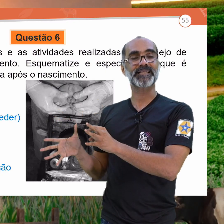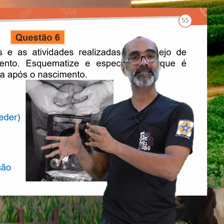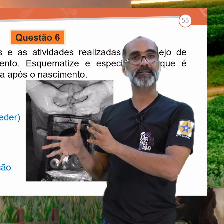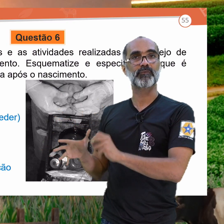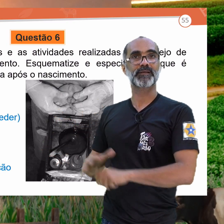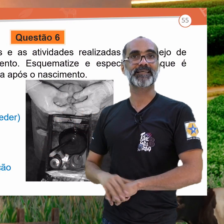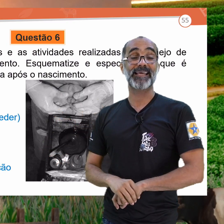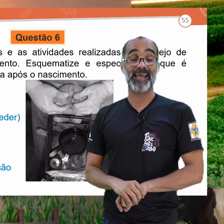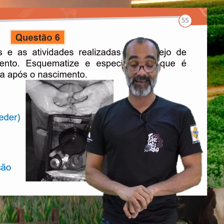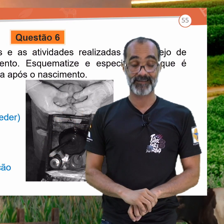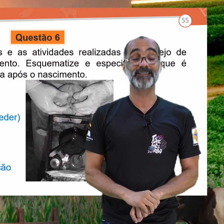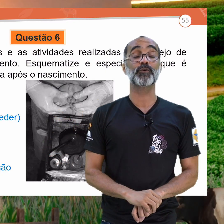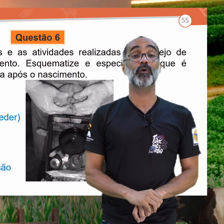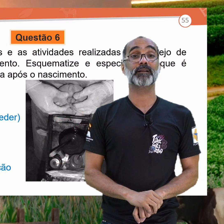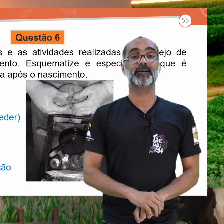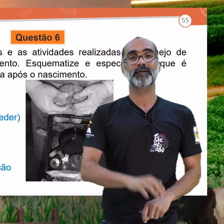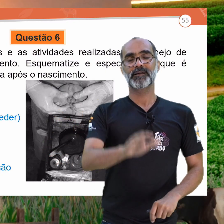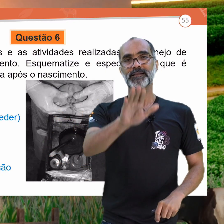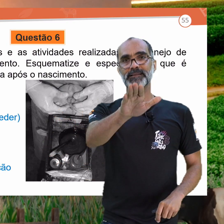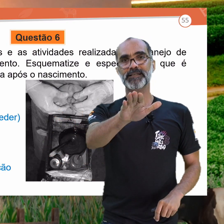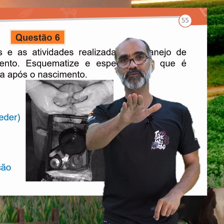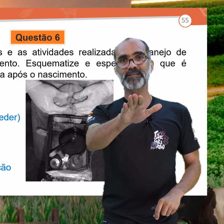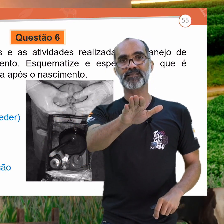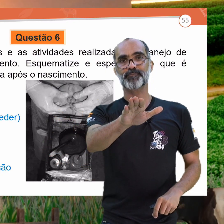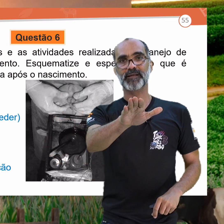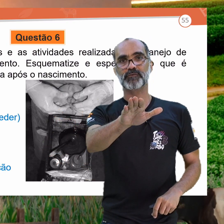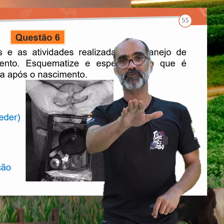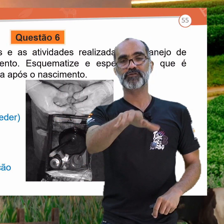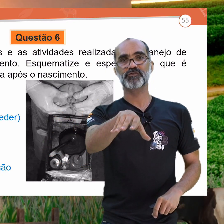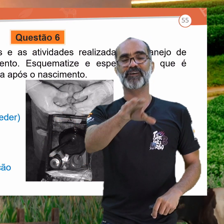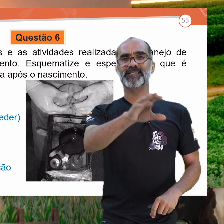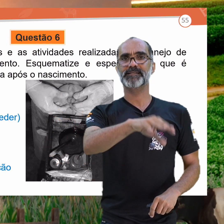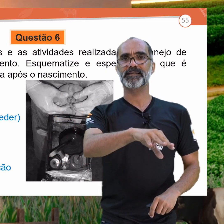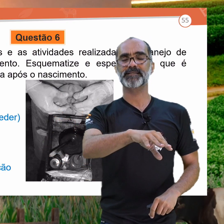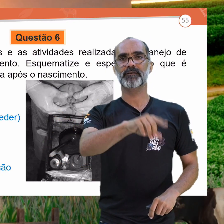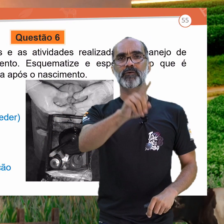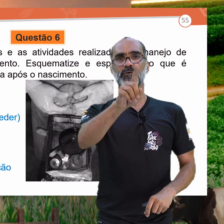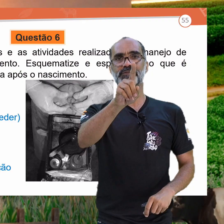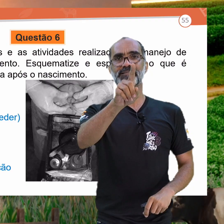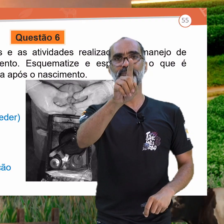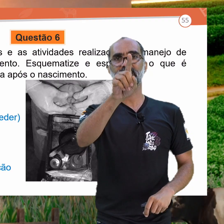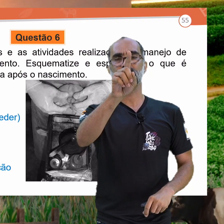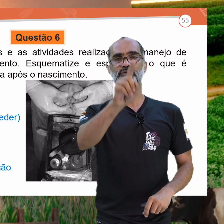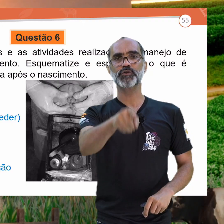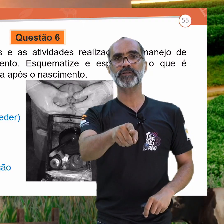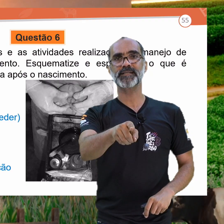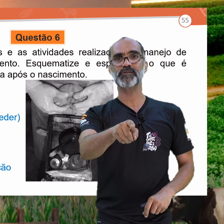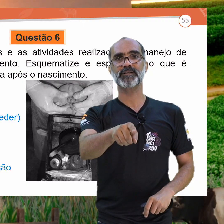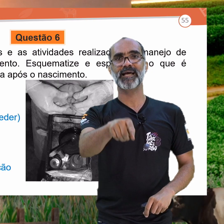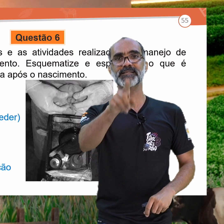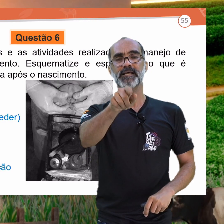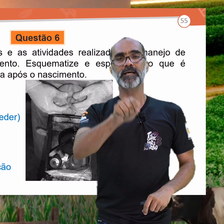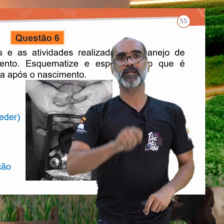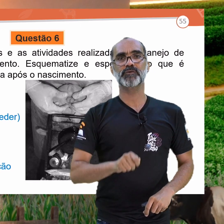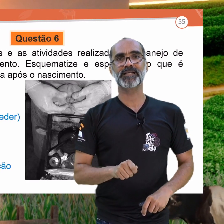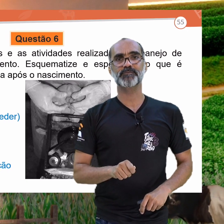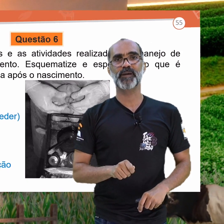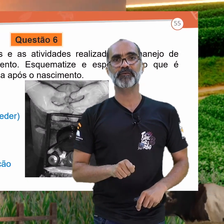da terminação, que engorda. Tanto os aspectos de vacinação, os aspectos